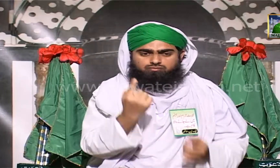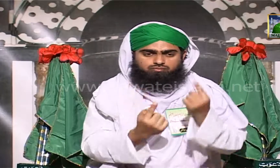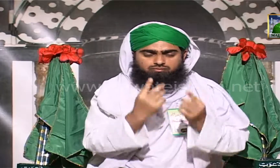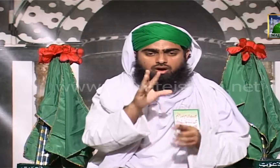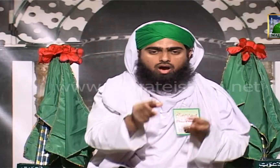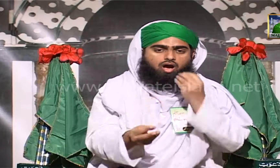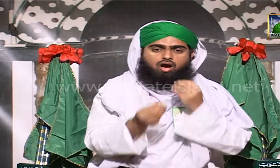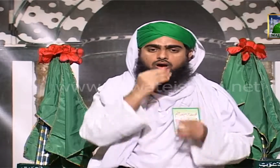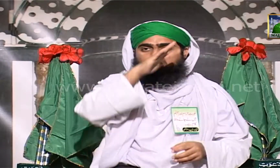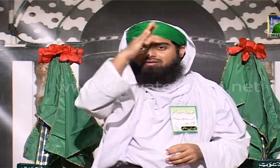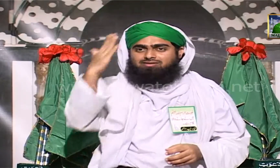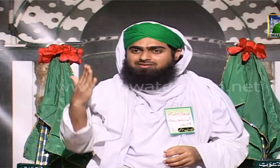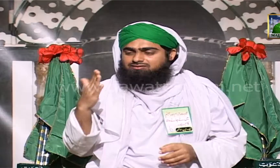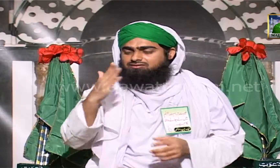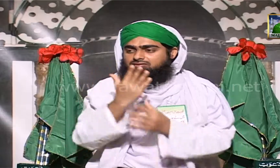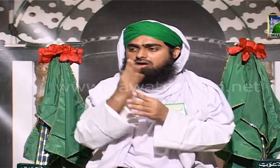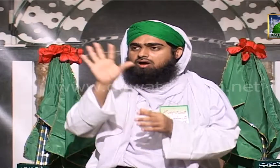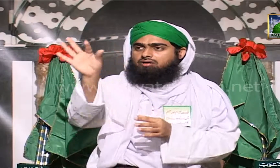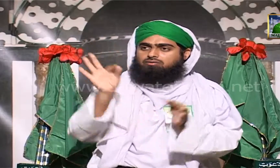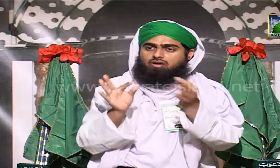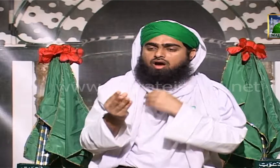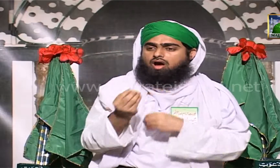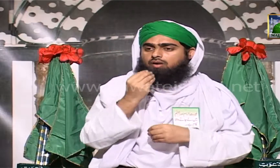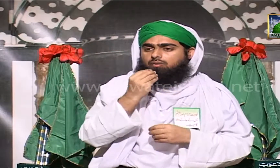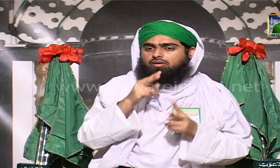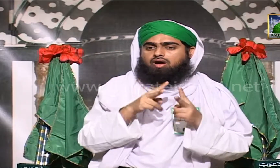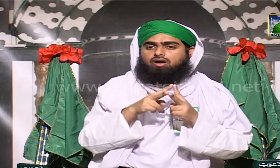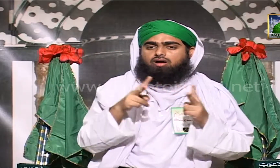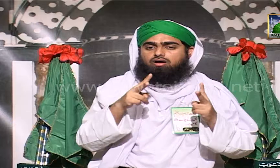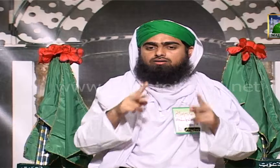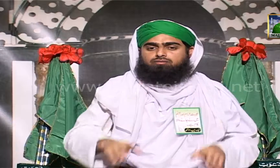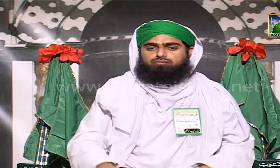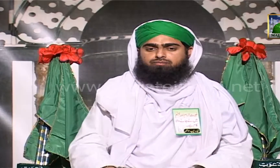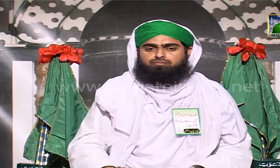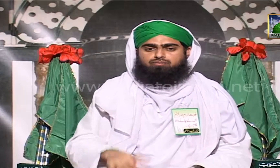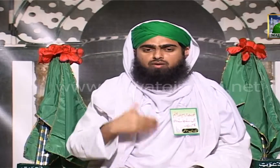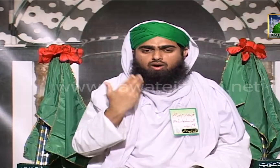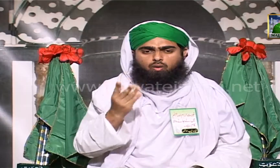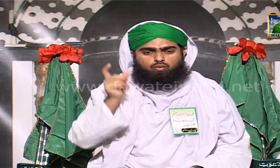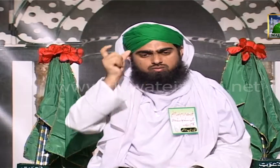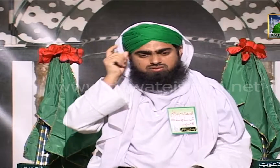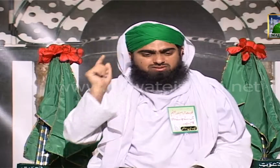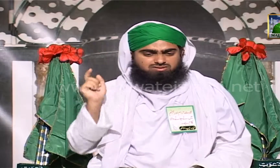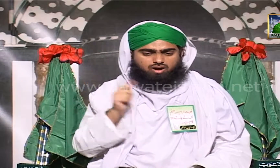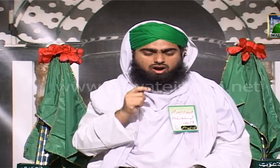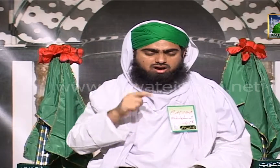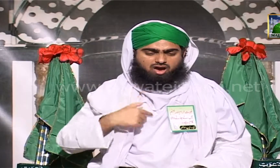سبز پتے وغیرہ درختوں سے توڑ کر آپ عموماً کھایا کرتے اور نفس کو اس قدر سرزنش کرتے، اتنی سزا